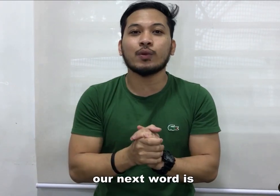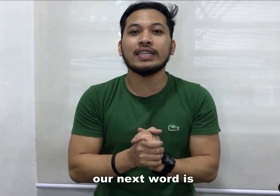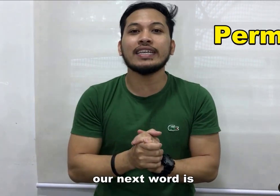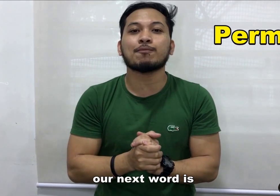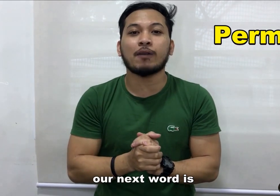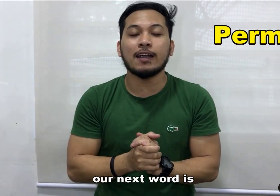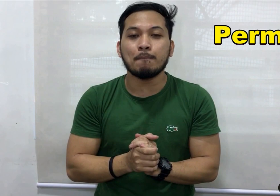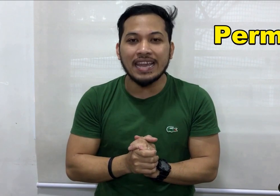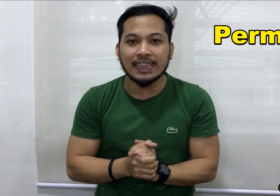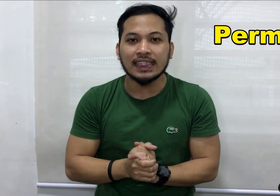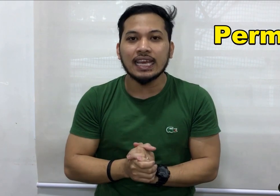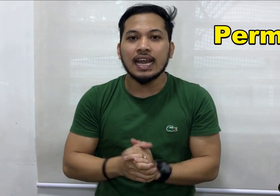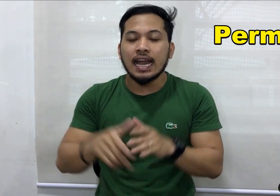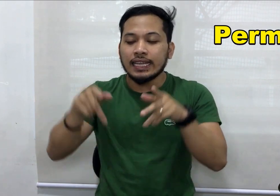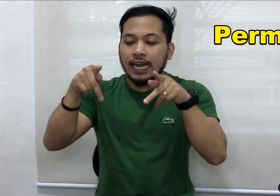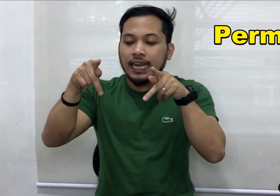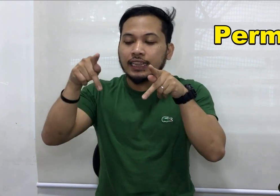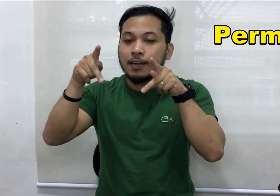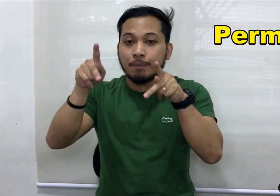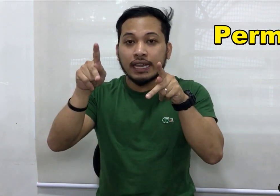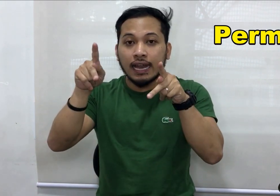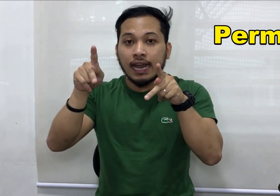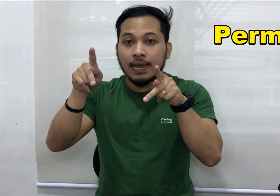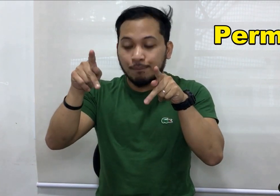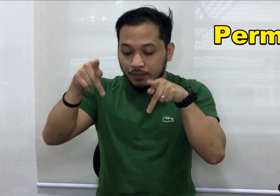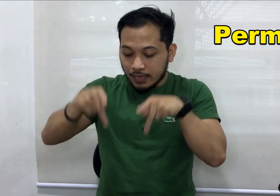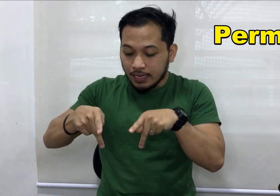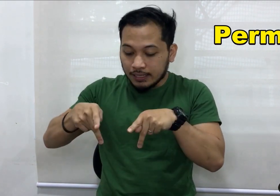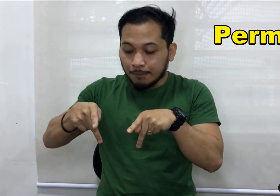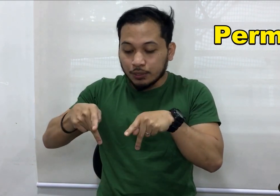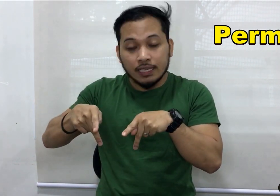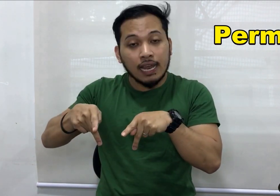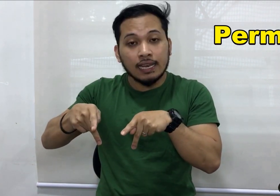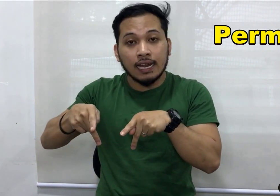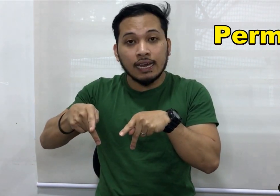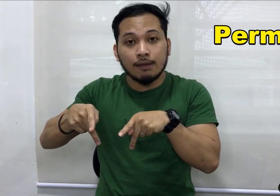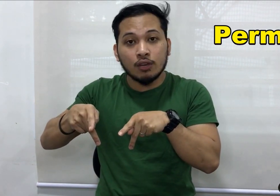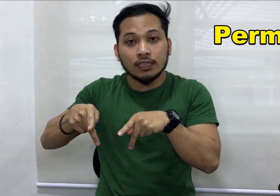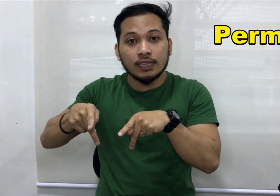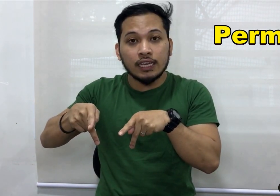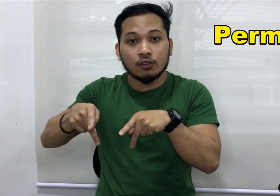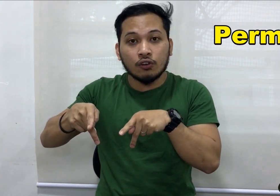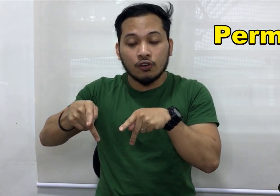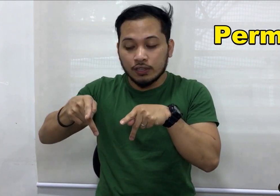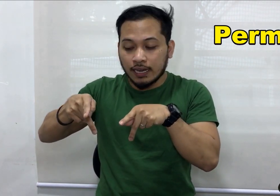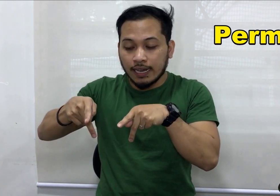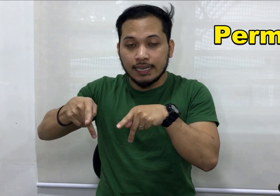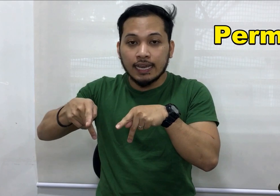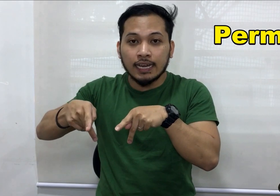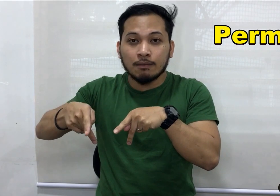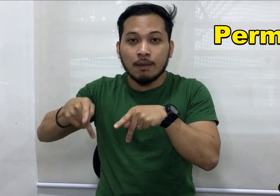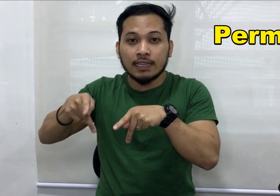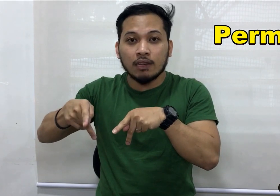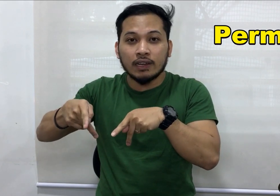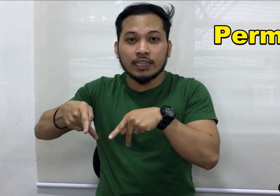next word is permit. Naka letter P ka, tapos nakalagay mo lang din dito, nakaganyan, nakababa na dalawang